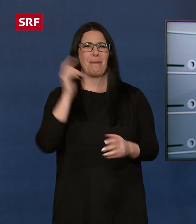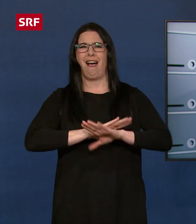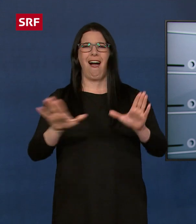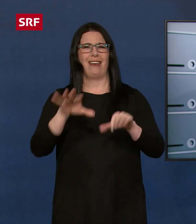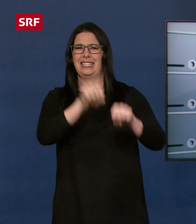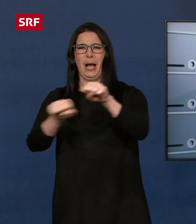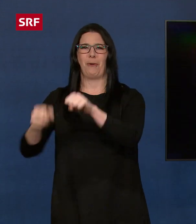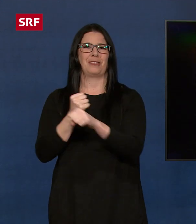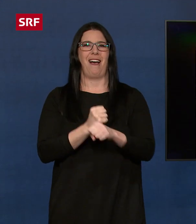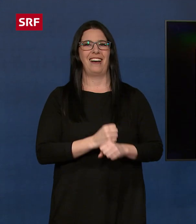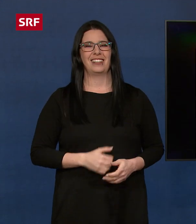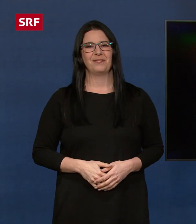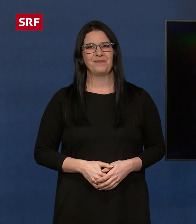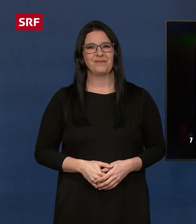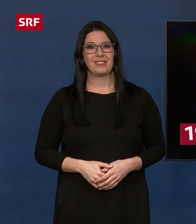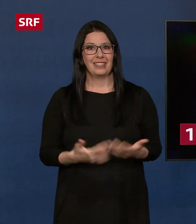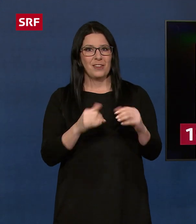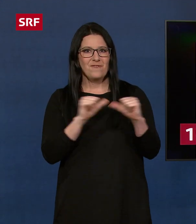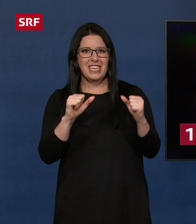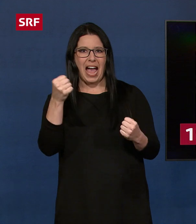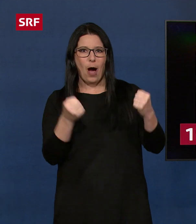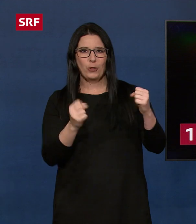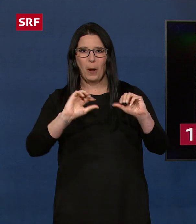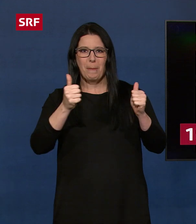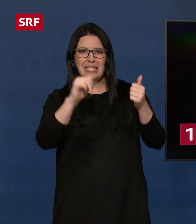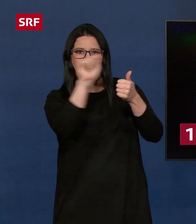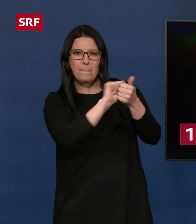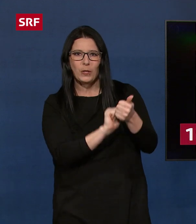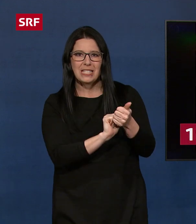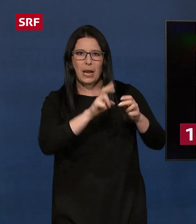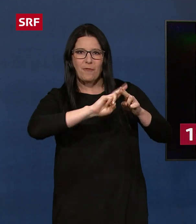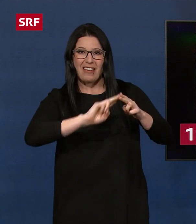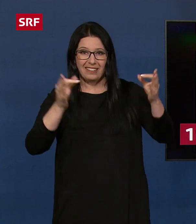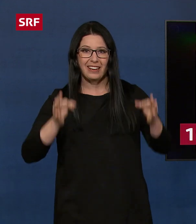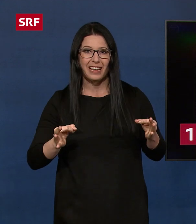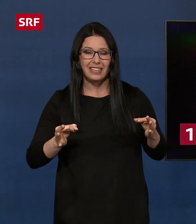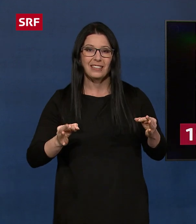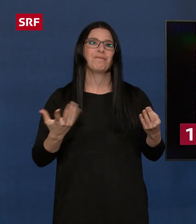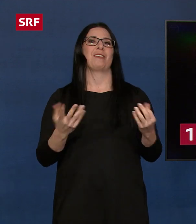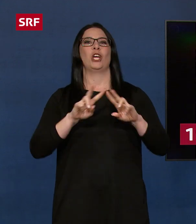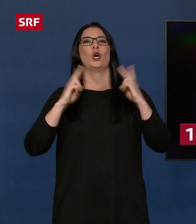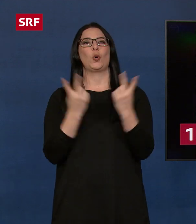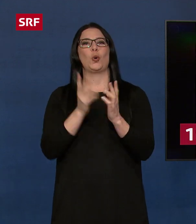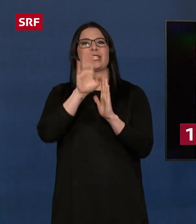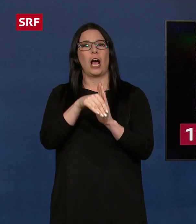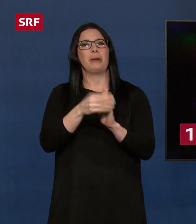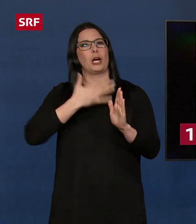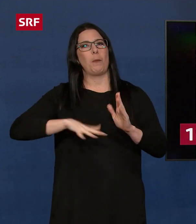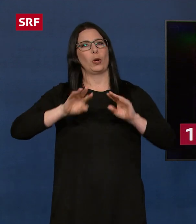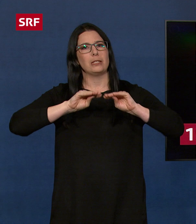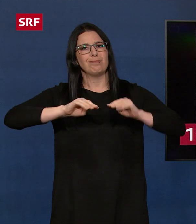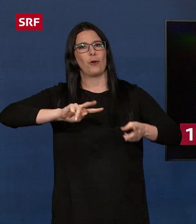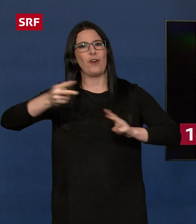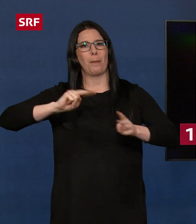alles kaputt fahren. Wie man seinen Wagen am besten sauber hält und wie man ihn richtig pflegt, das wollen wir an einem kurzwilligen Kursnahmittag